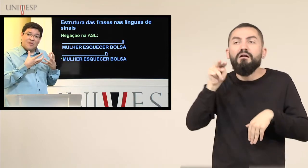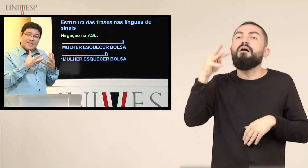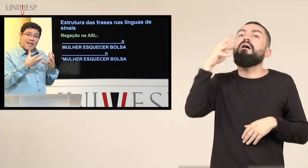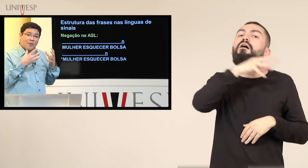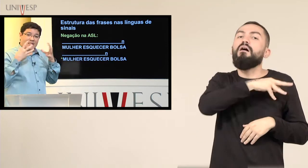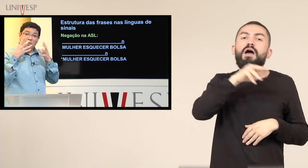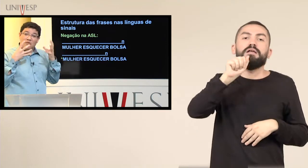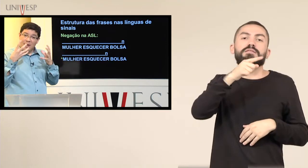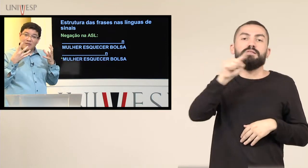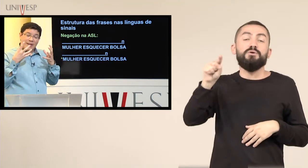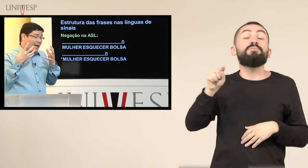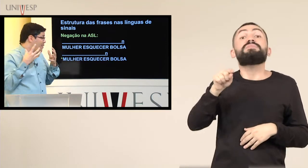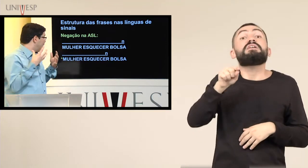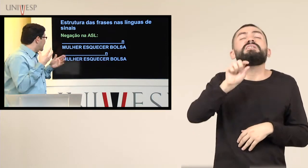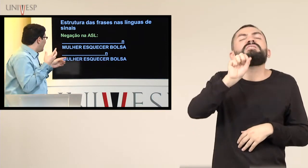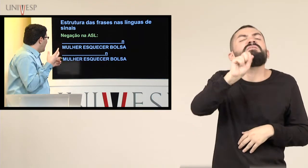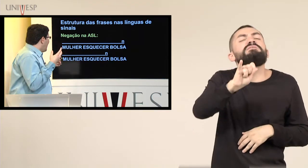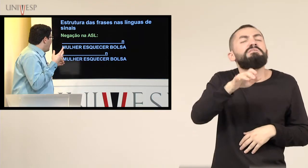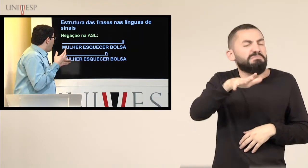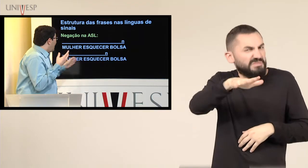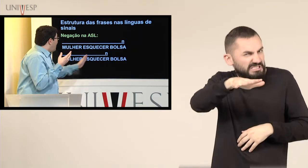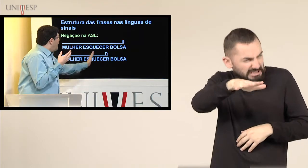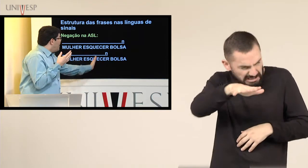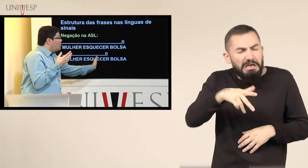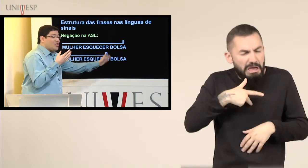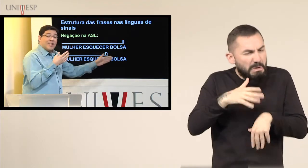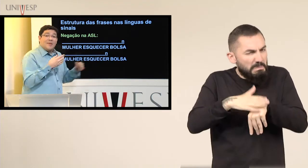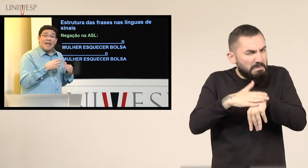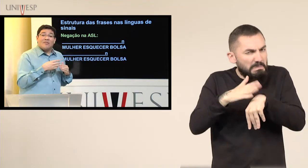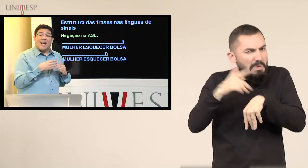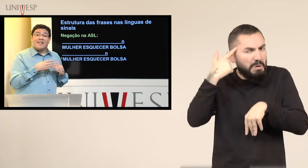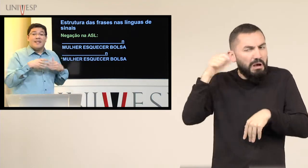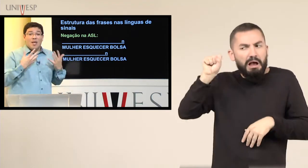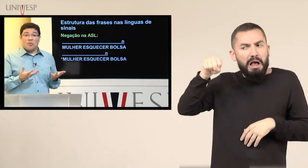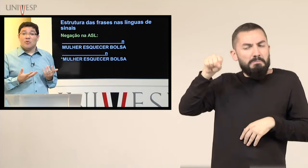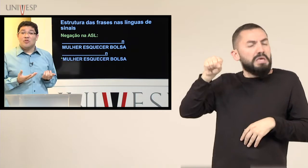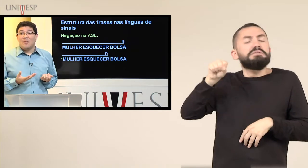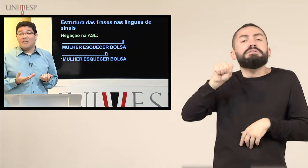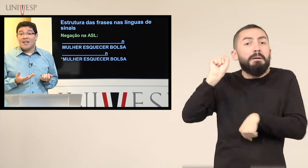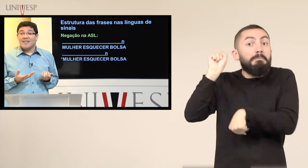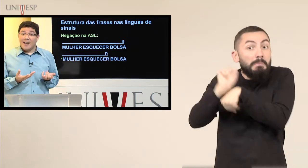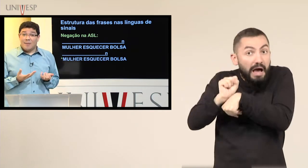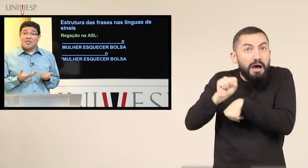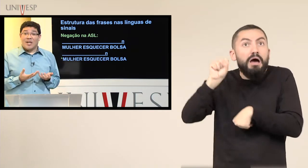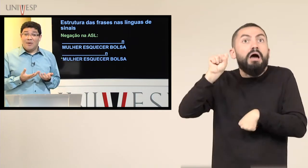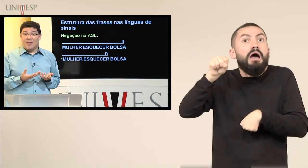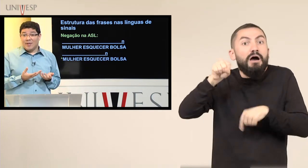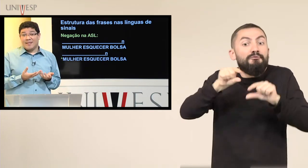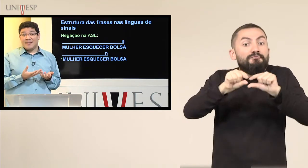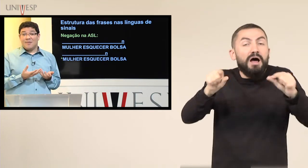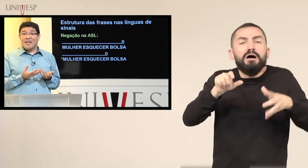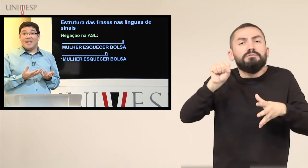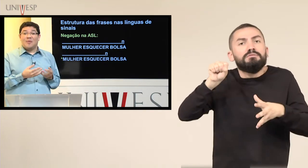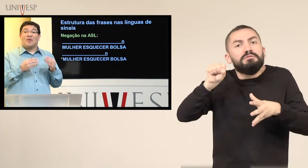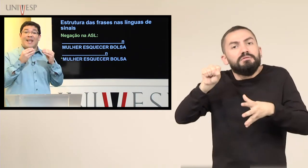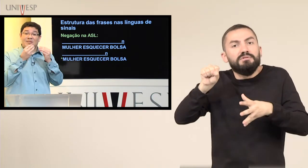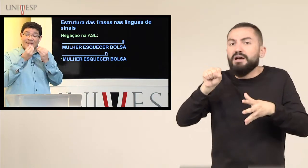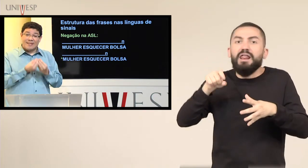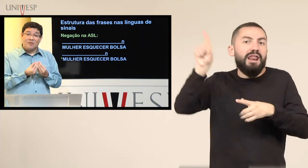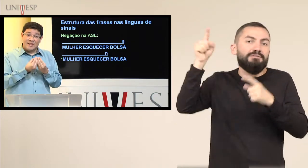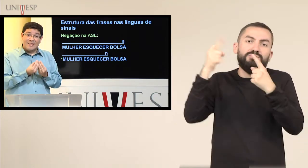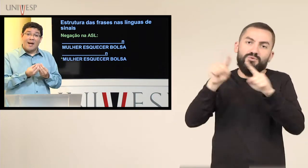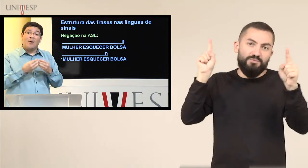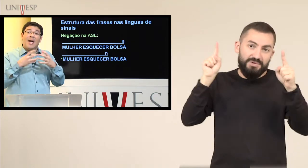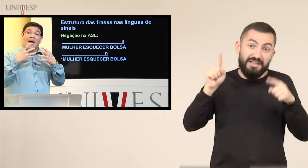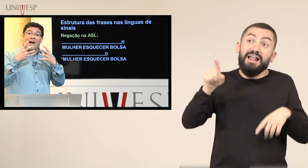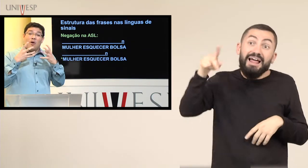expressão facial, esse movimento da cabeça, antes de terminar a frase, eu produzo uma frase agramatical em língua de sinais americana, porque a